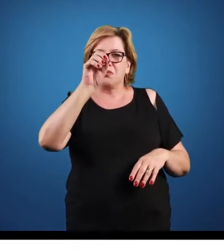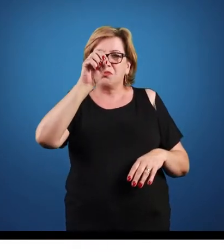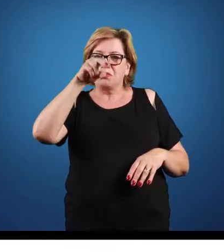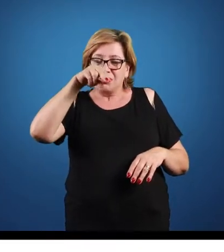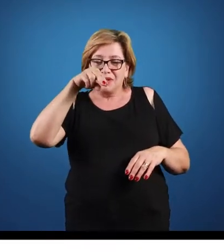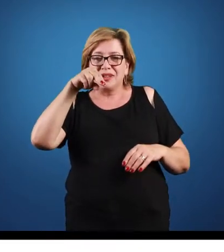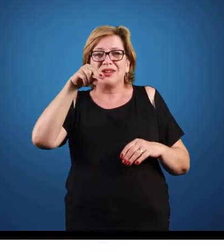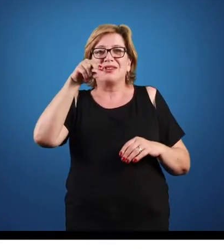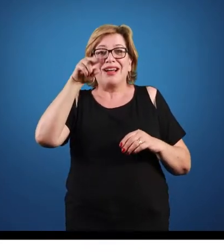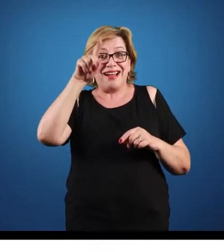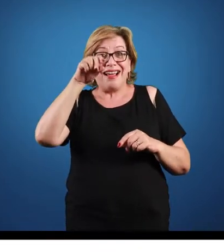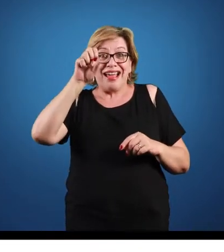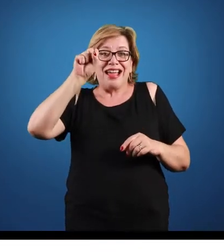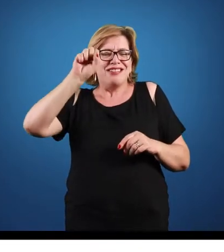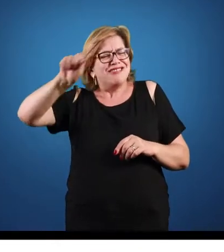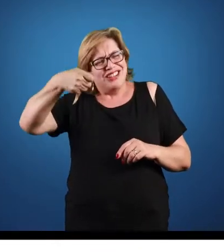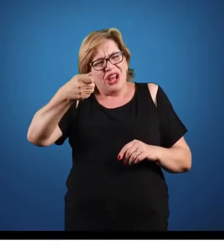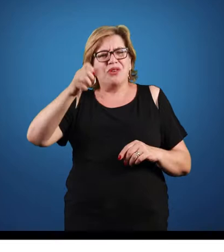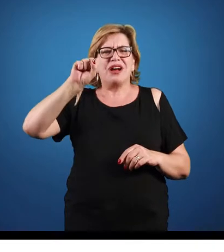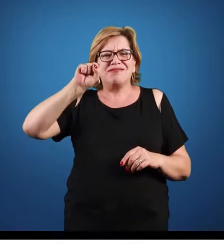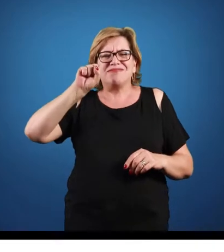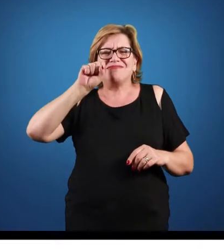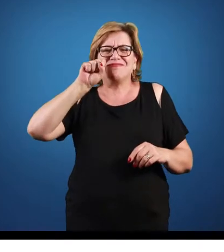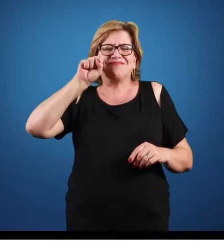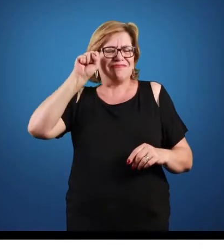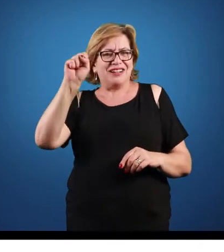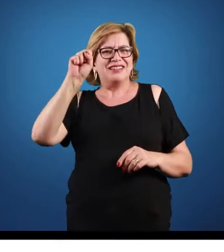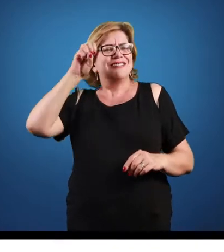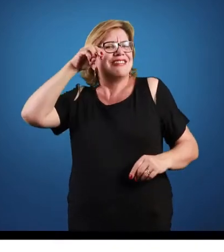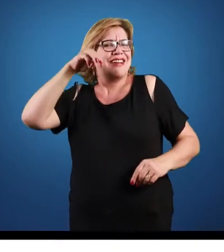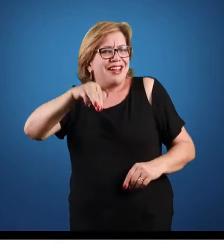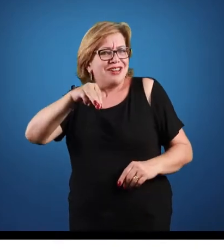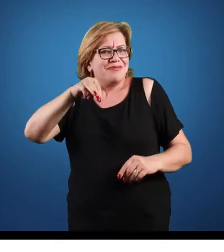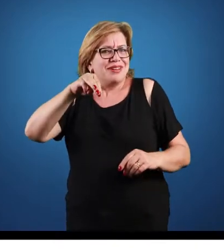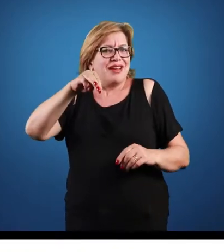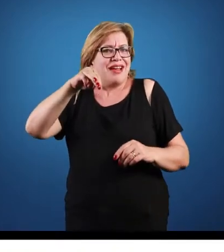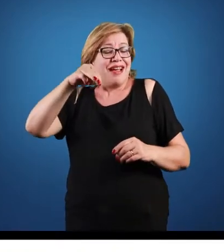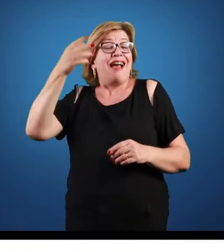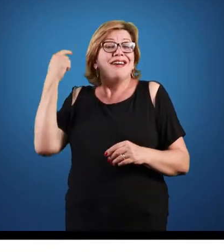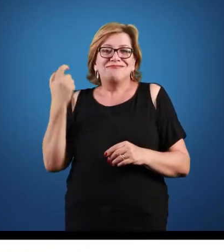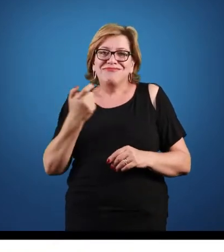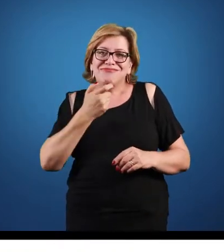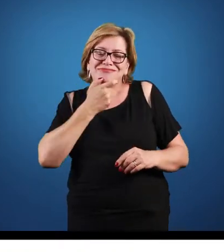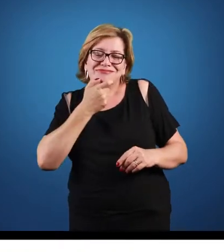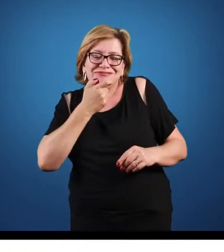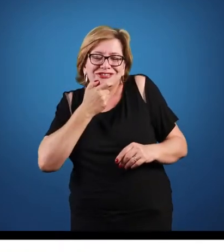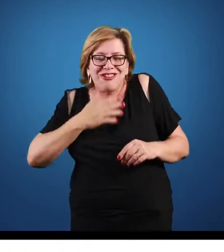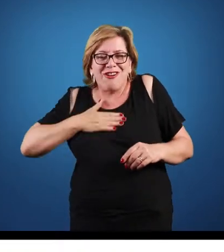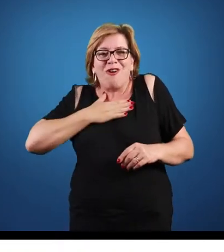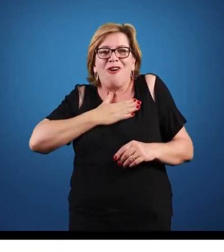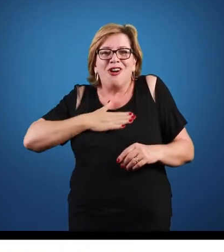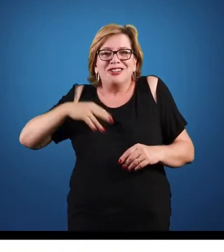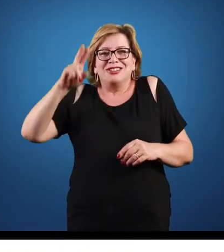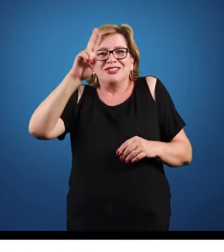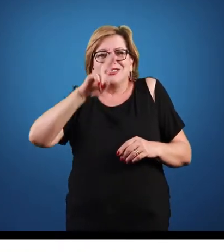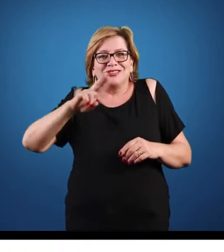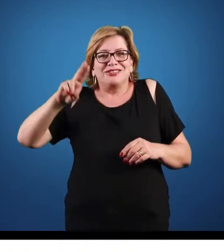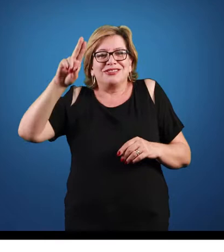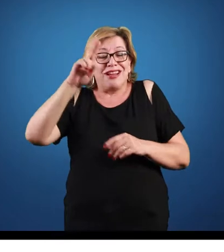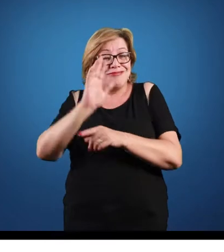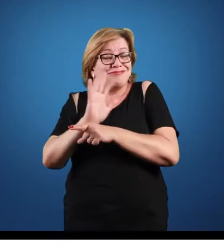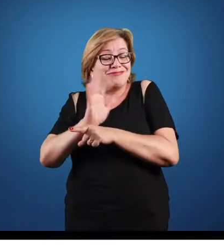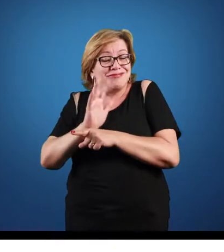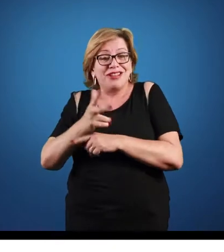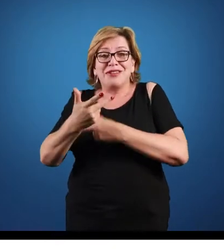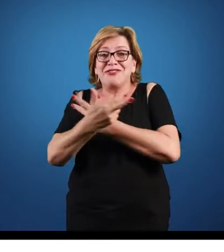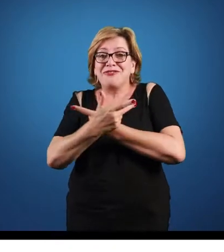é até hoje você vê criações em no cinema do dos filmes do tim burton por exemplo não tinha boa tem vários exemplos de filmes